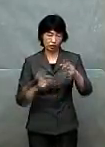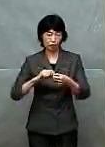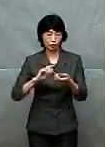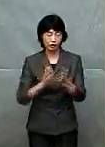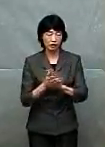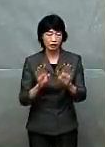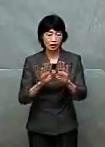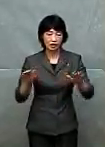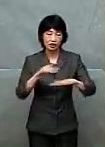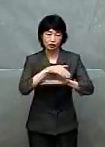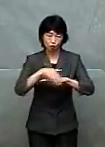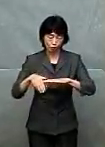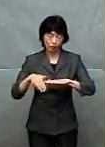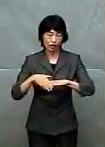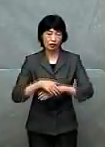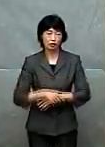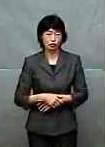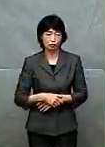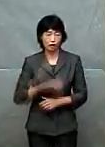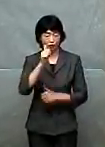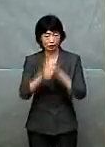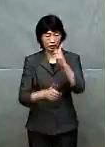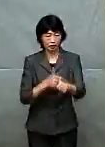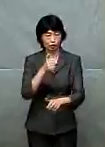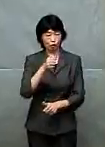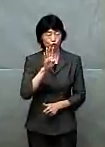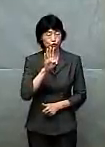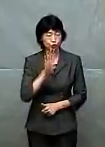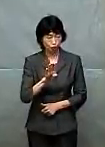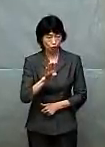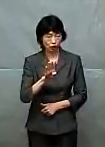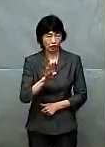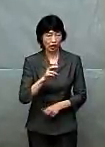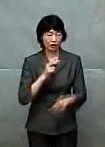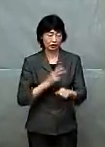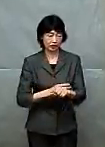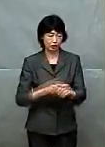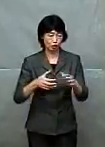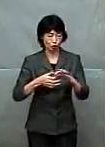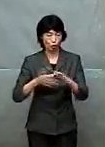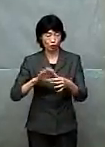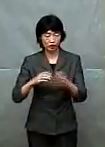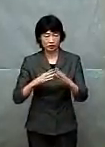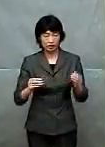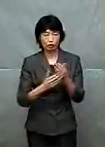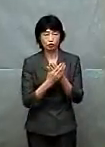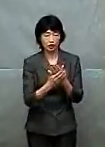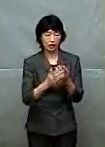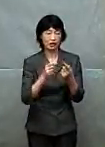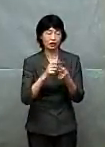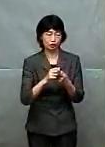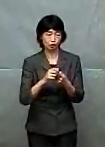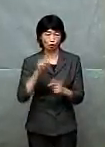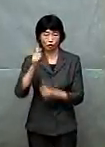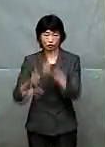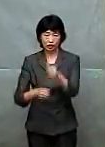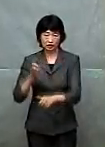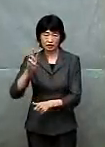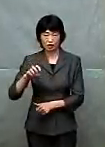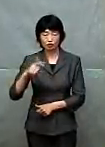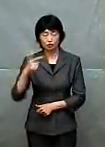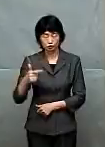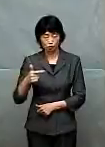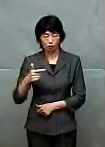で開催予定の第54回技能五輪全国大会と第36